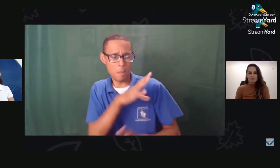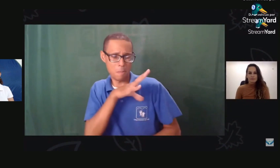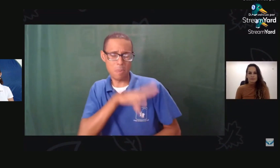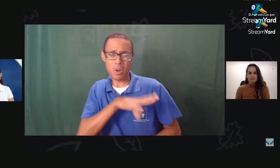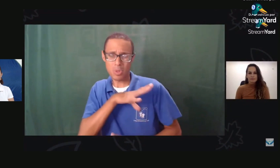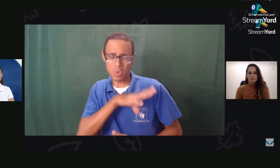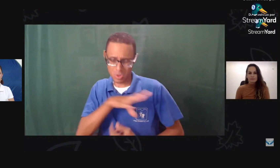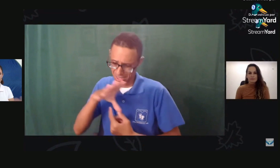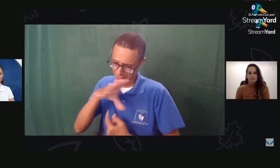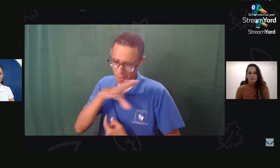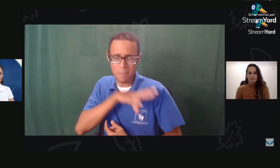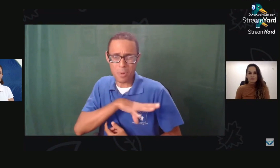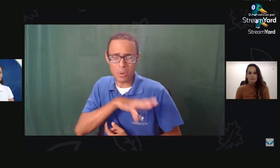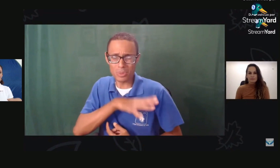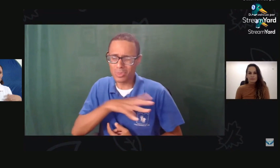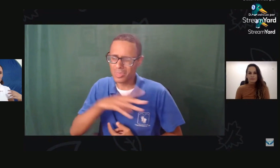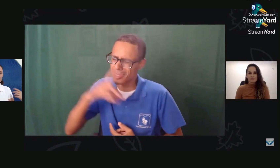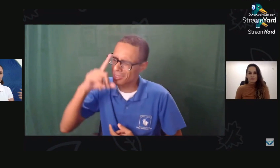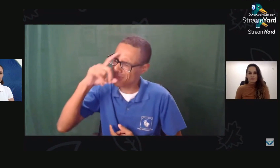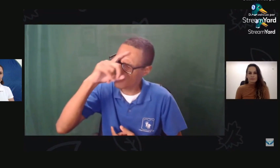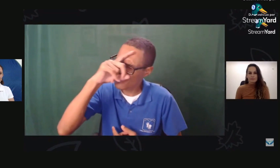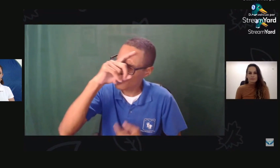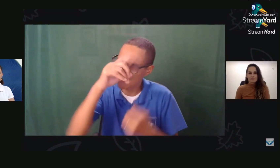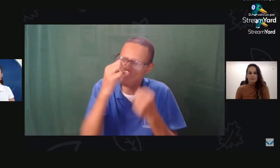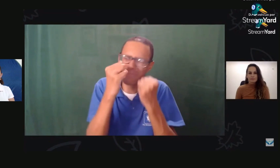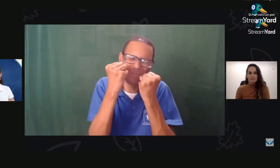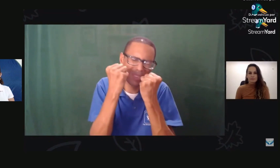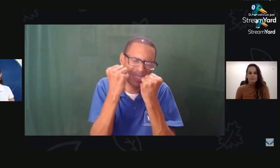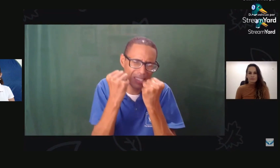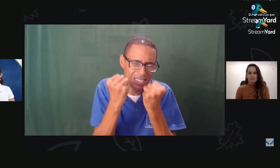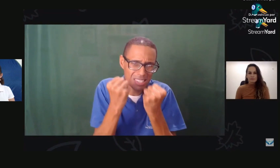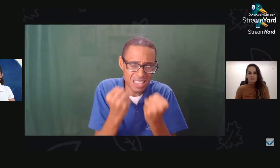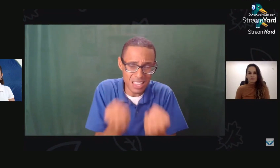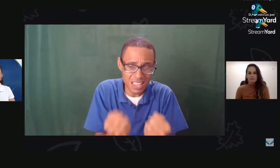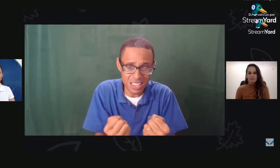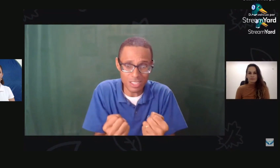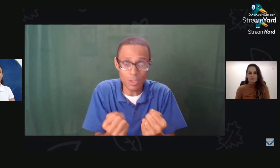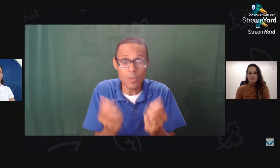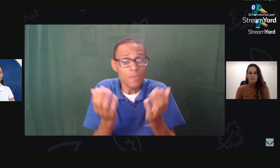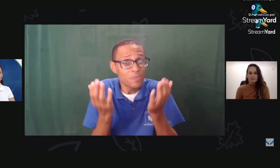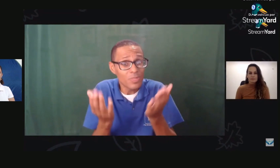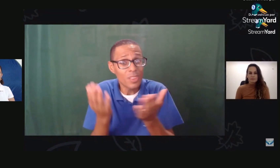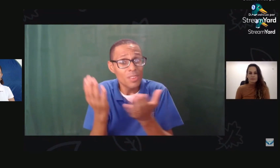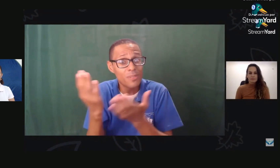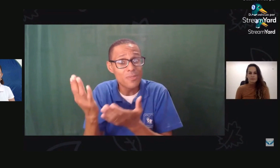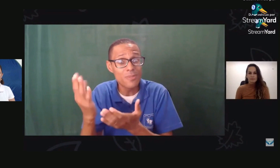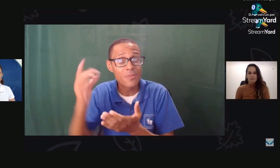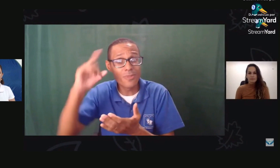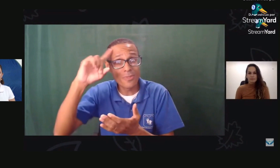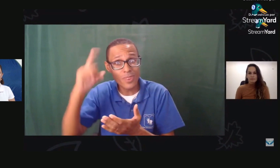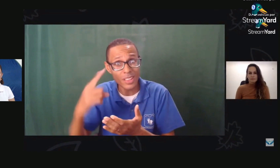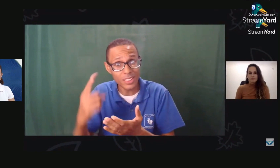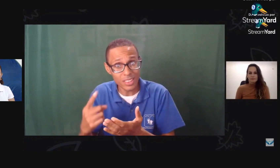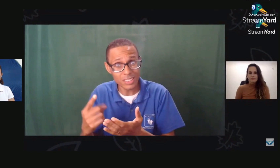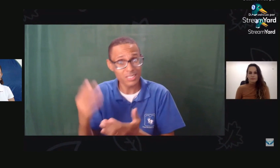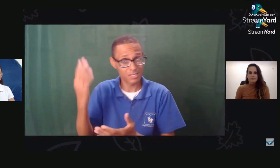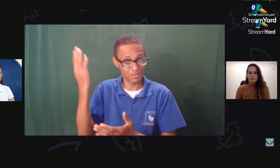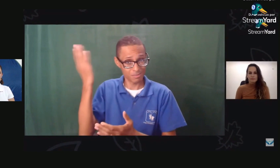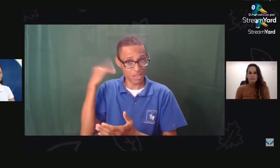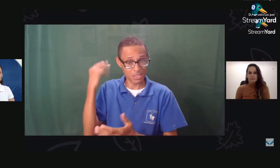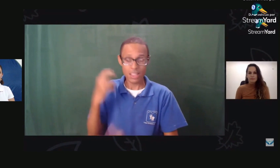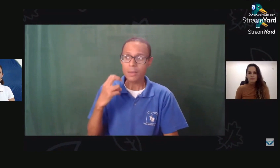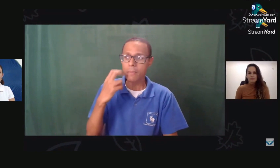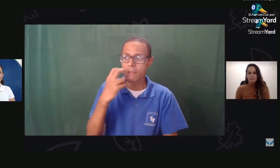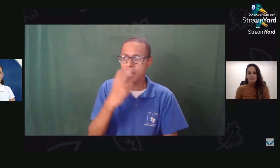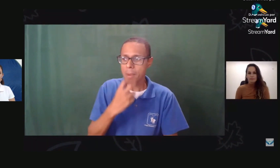né? Por exemplo, várias disciplinas. Temos o português, né? Dificuldade que é para compreender, né? A compreensão do